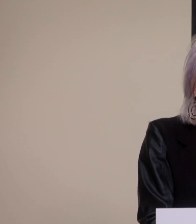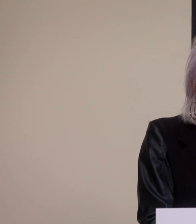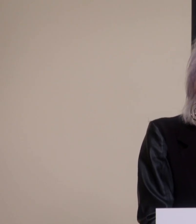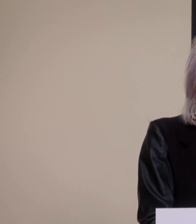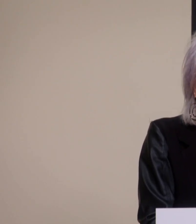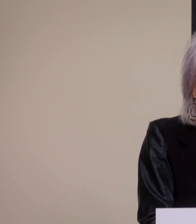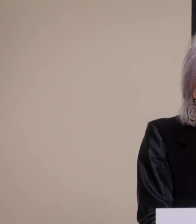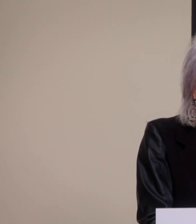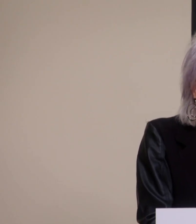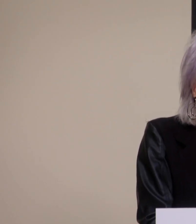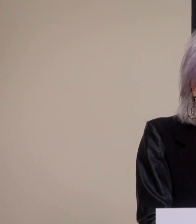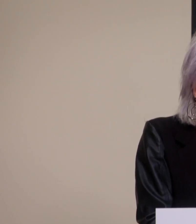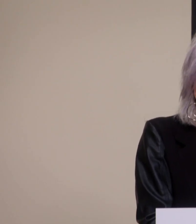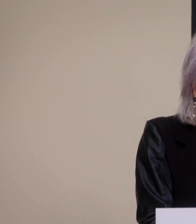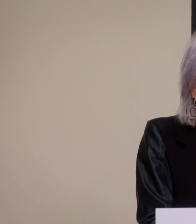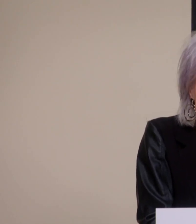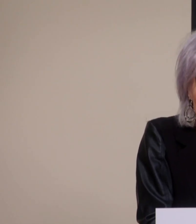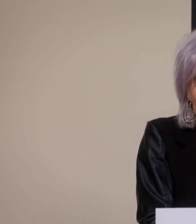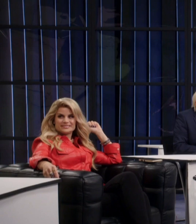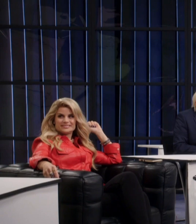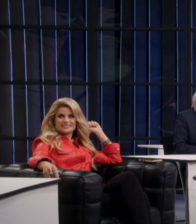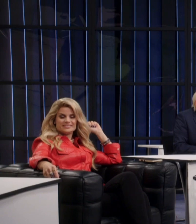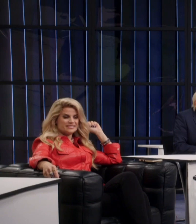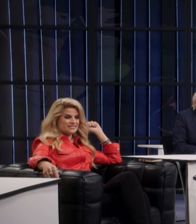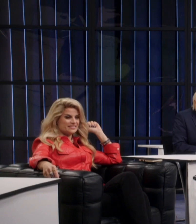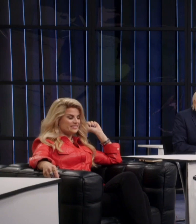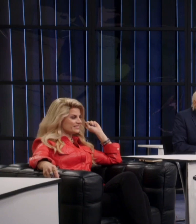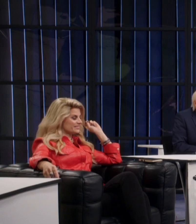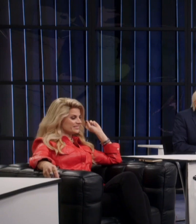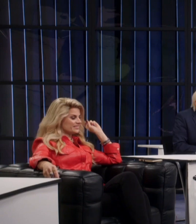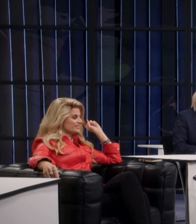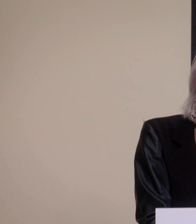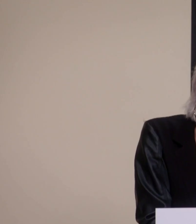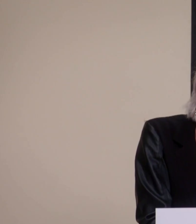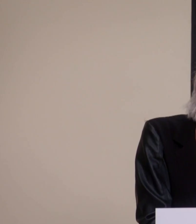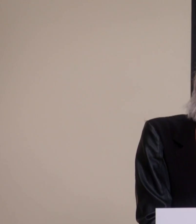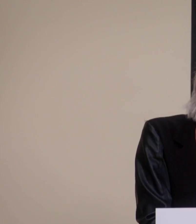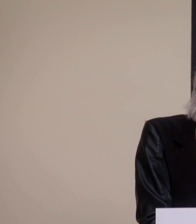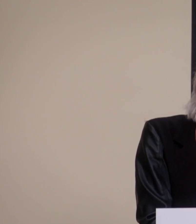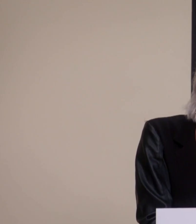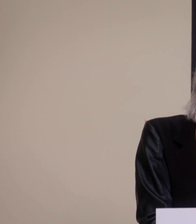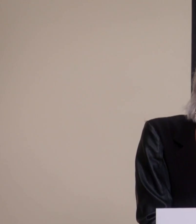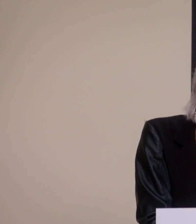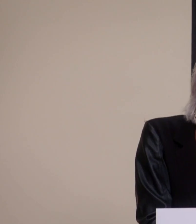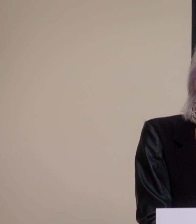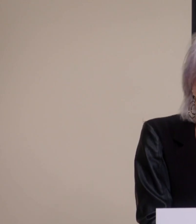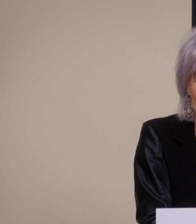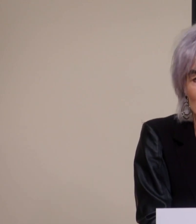weinig verstand van tv als van het virus. Dus vandaar dat ik hier zit. Het volgende moment deed mijn wenkbrauwen fronzen.